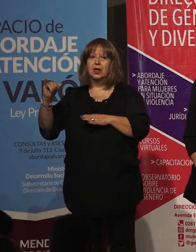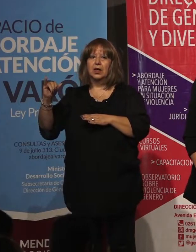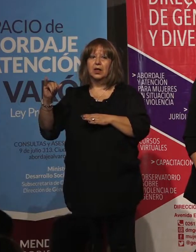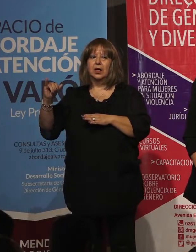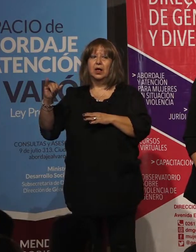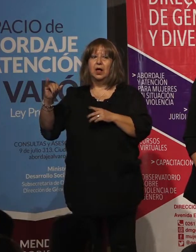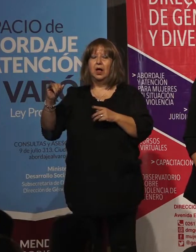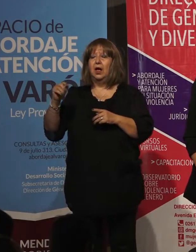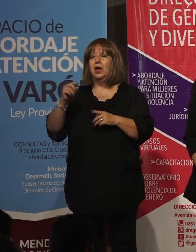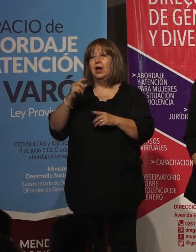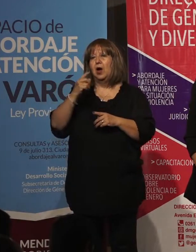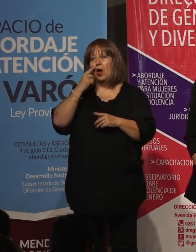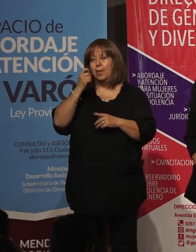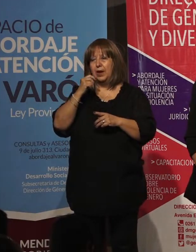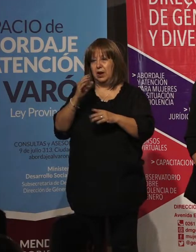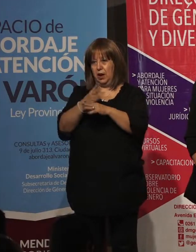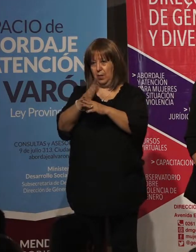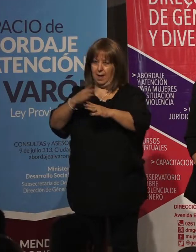mal. Muy mal.